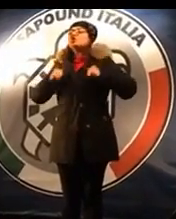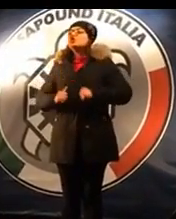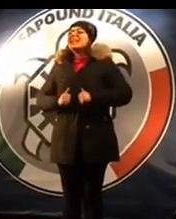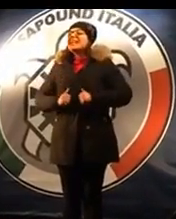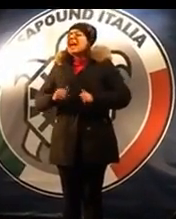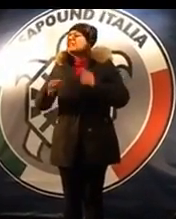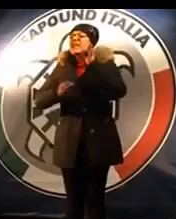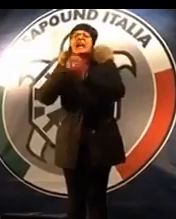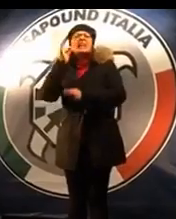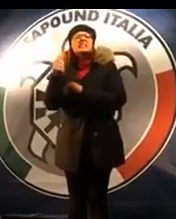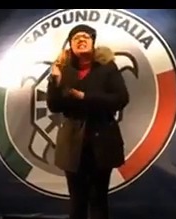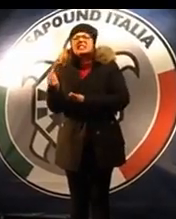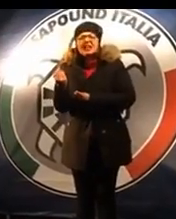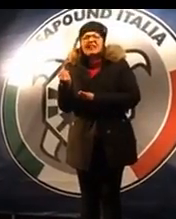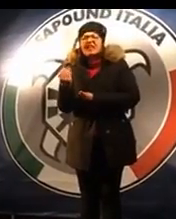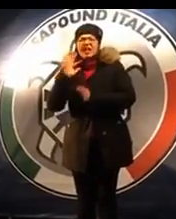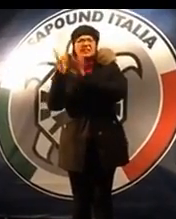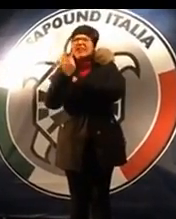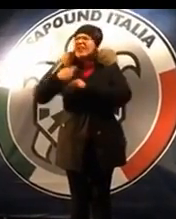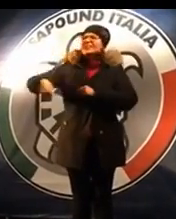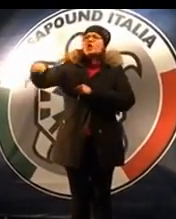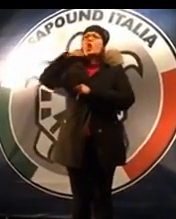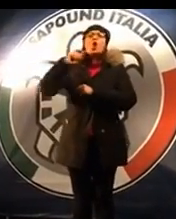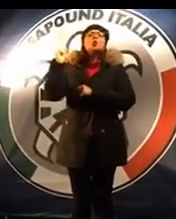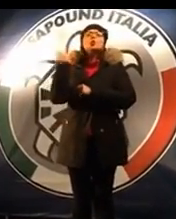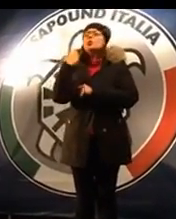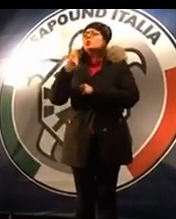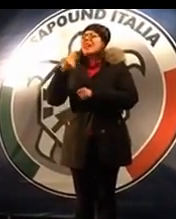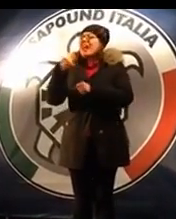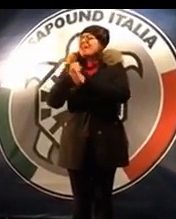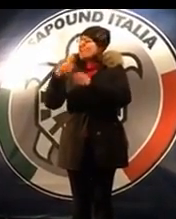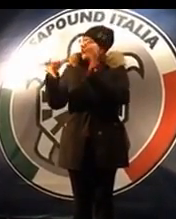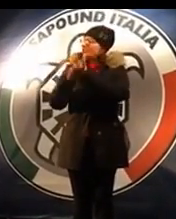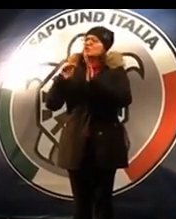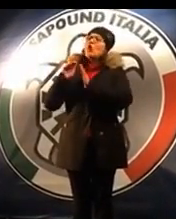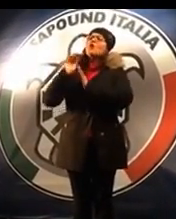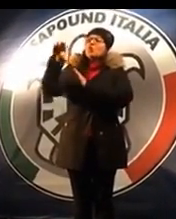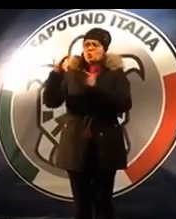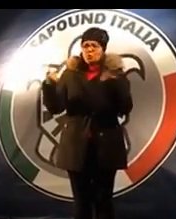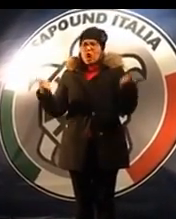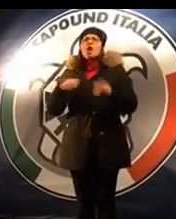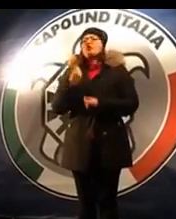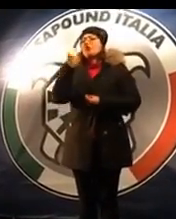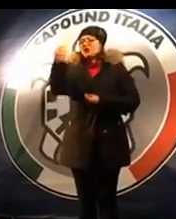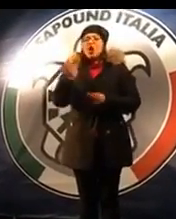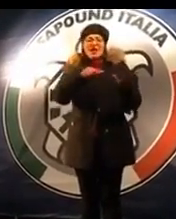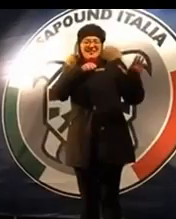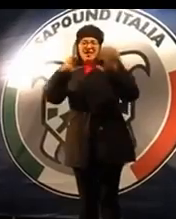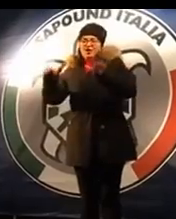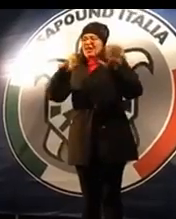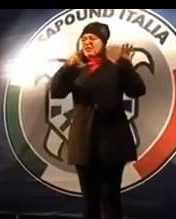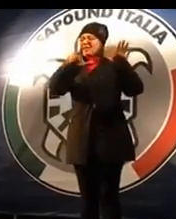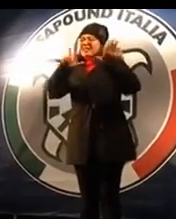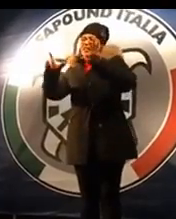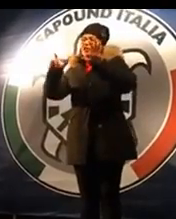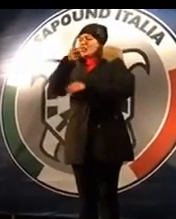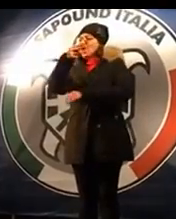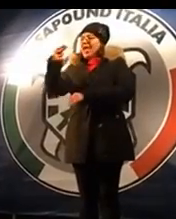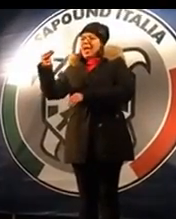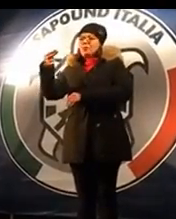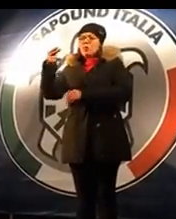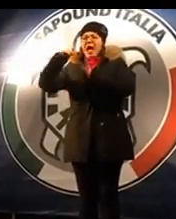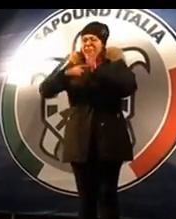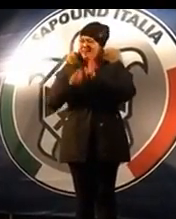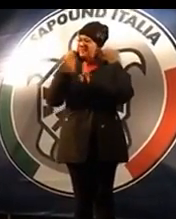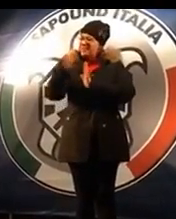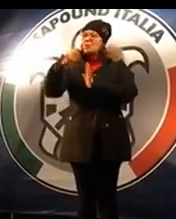vita, perché il reddito di cittadinanza vuol dire che ti do 600-700 euro al mese per stare a casa a disposizione